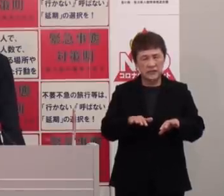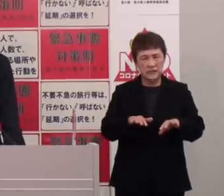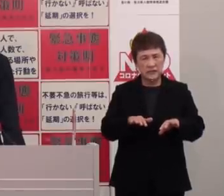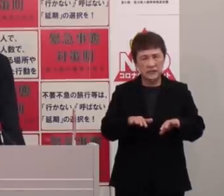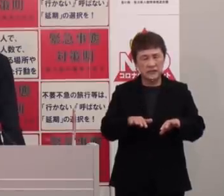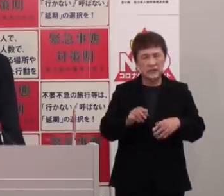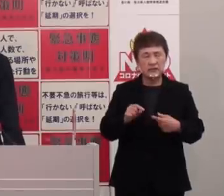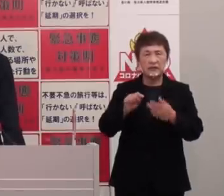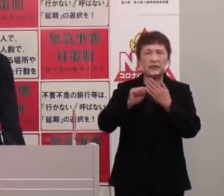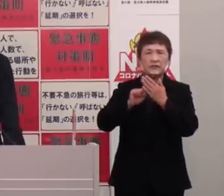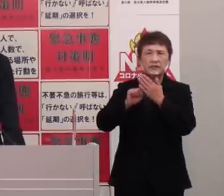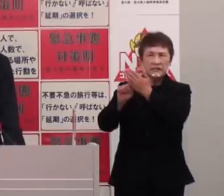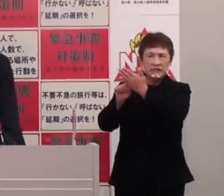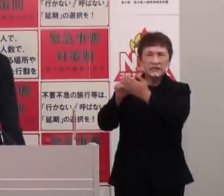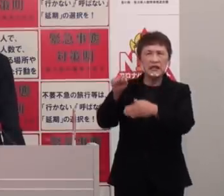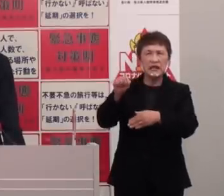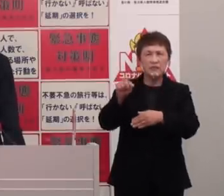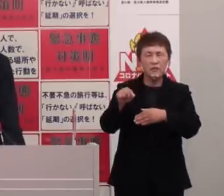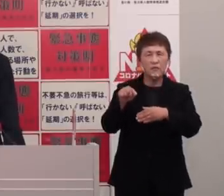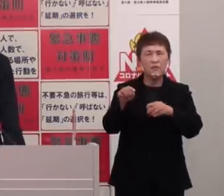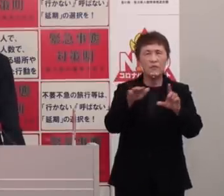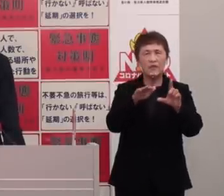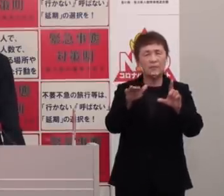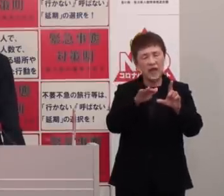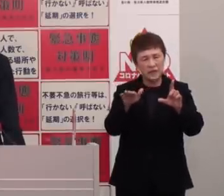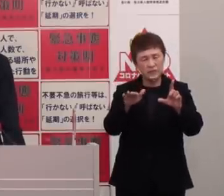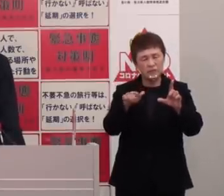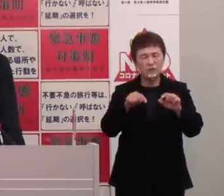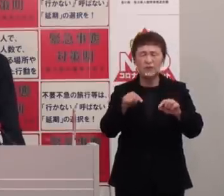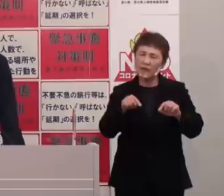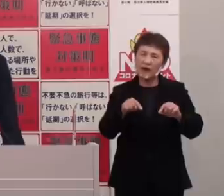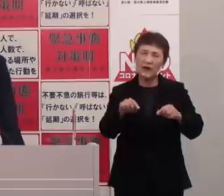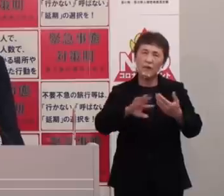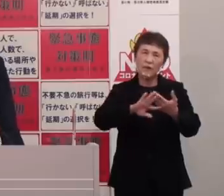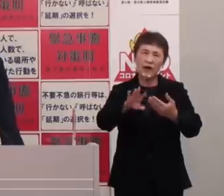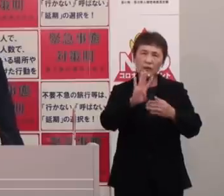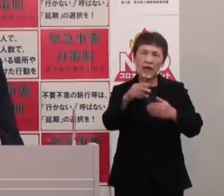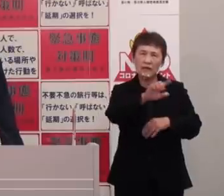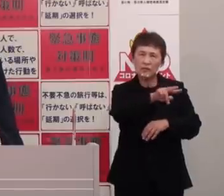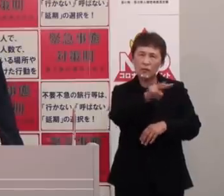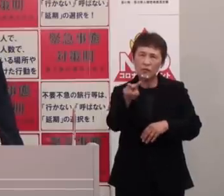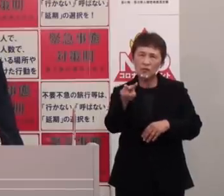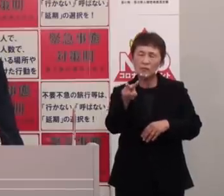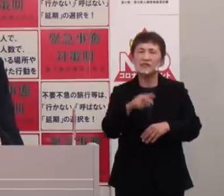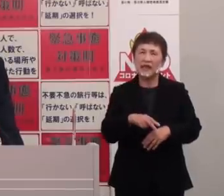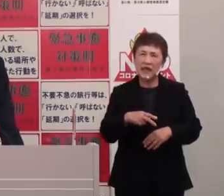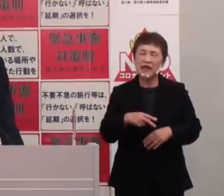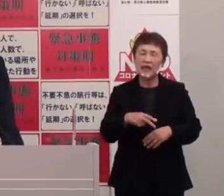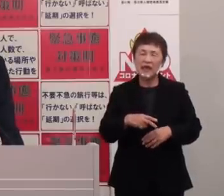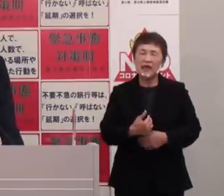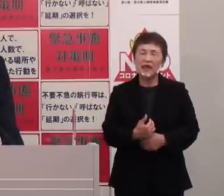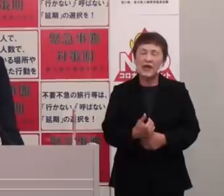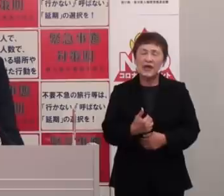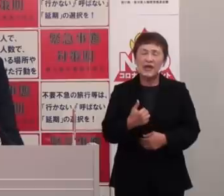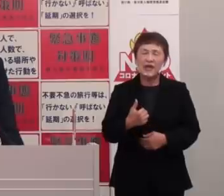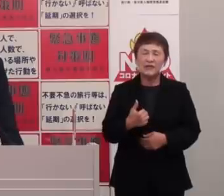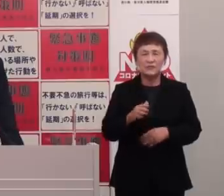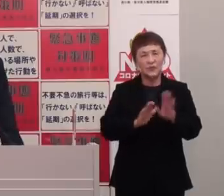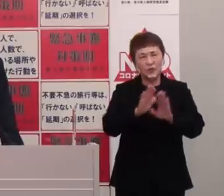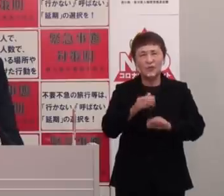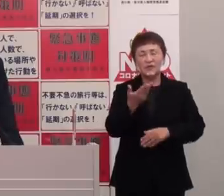ますか、他県の状況を見ながらそれを待たれているという、そういう状況なんですか。 まさに国